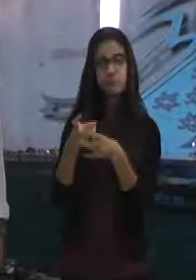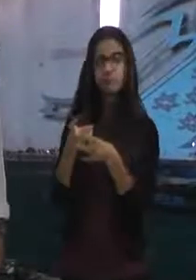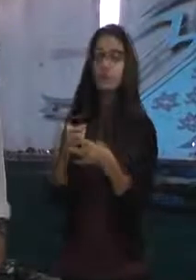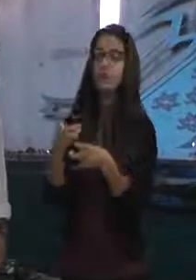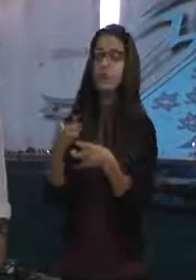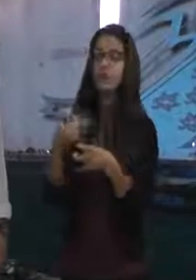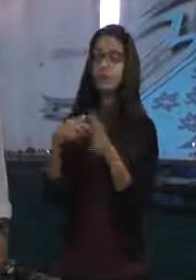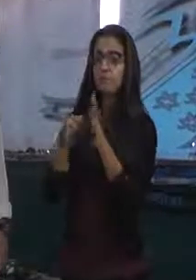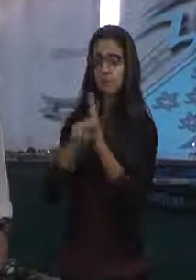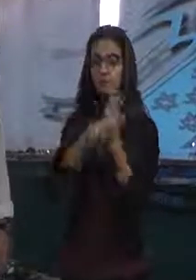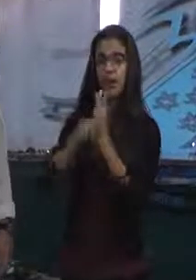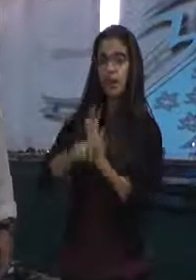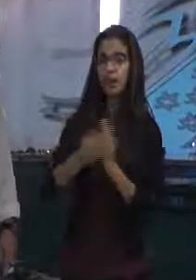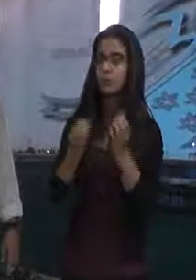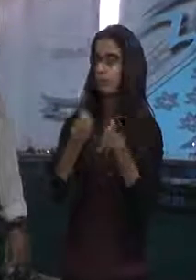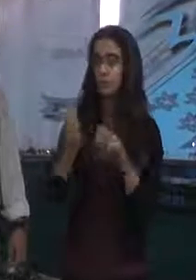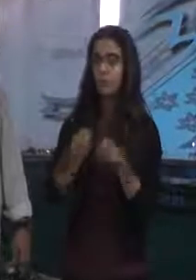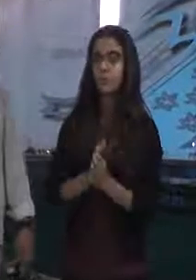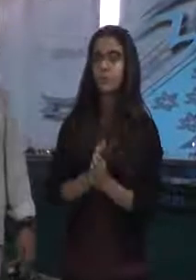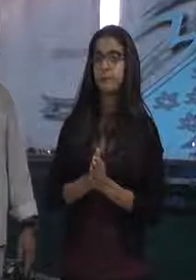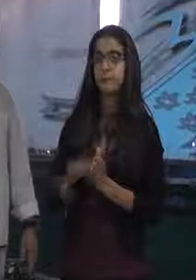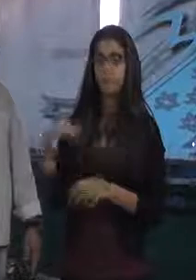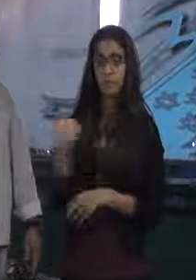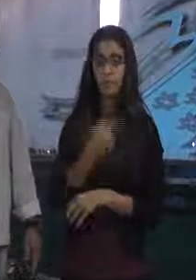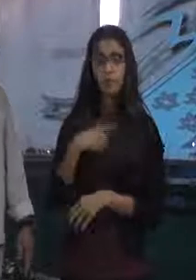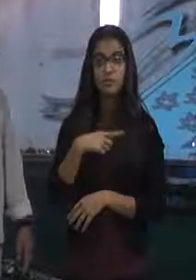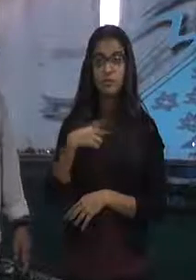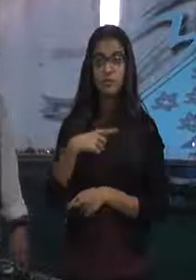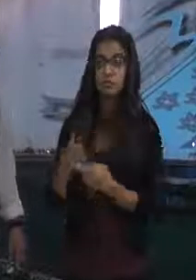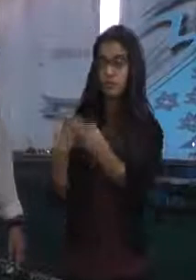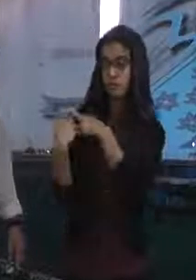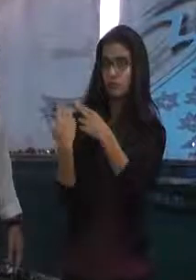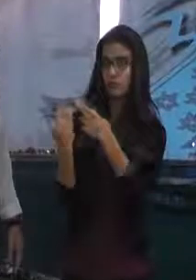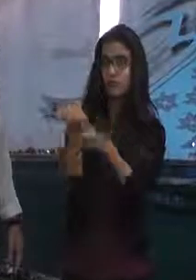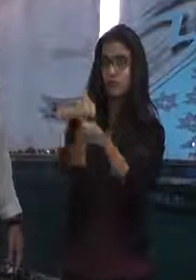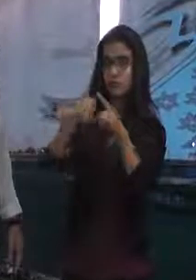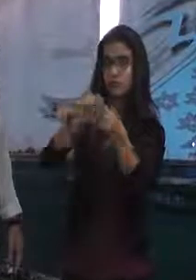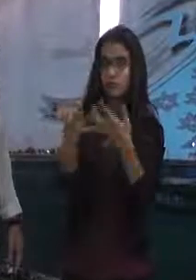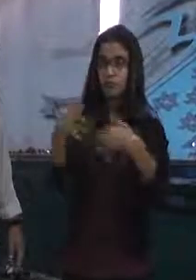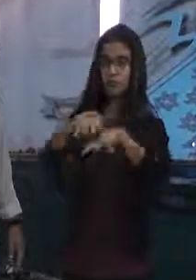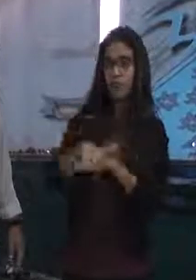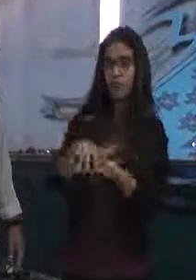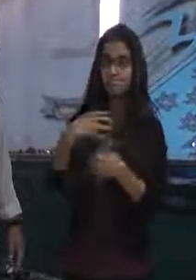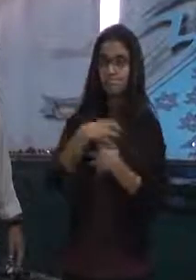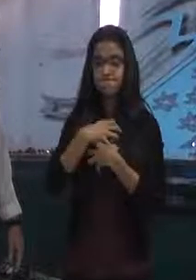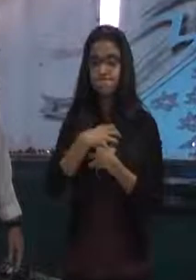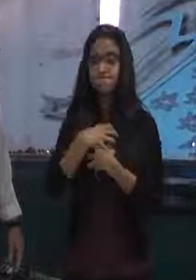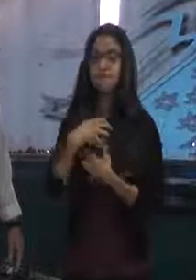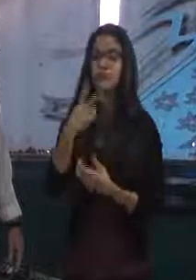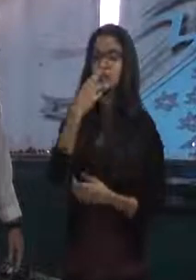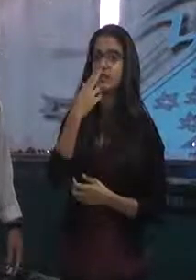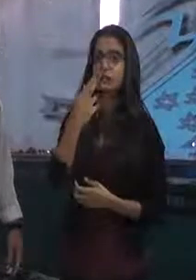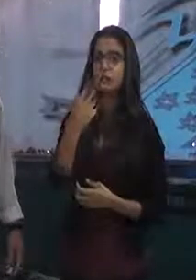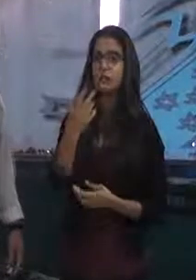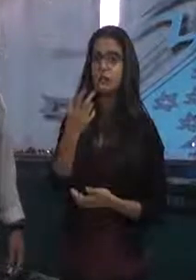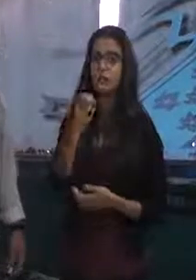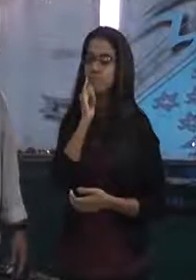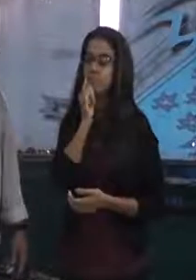esse levantamento. A gente que trabalha com ressocialização, a gente sente muito mal em ver